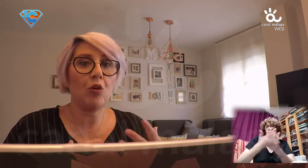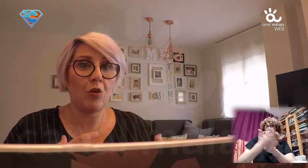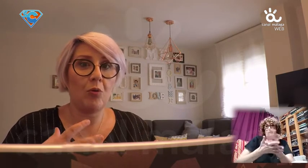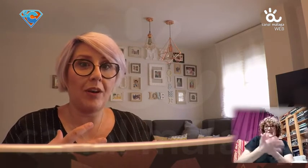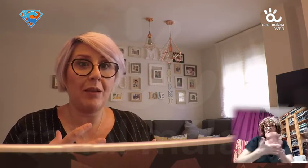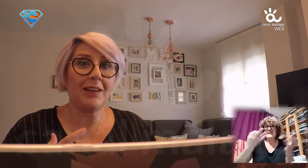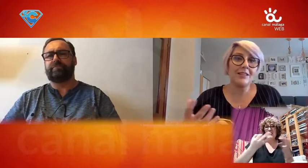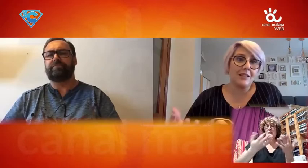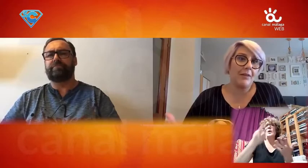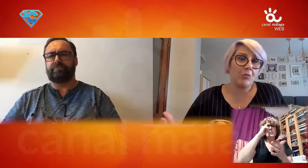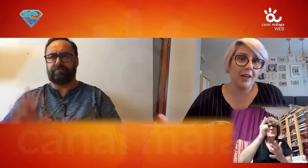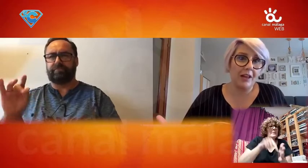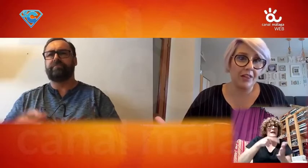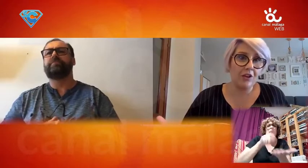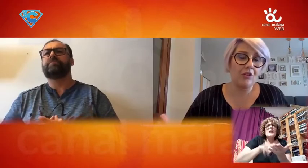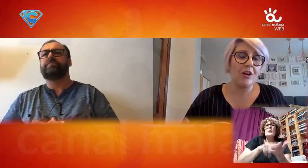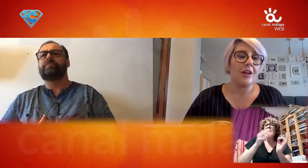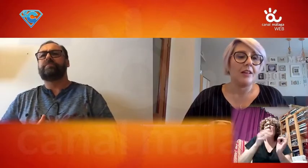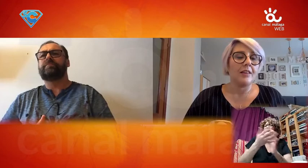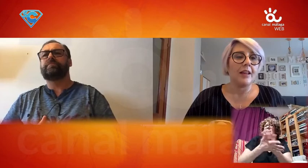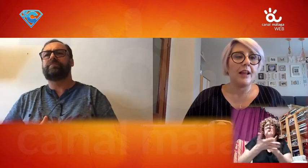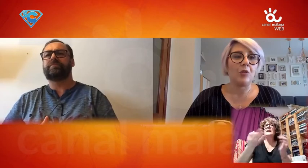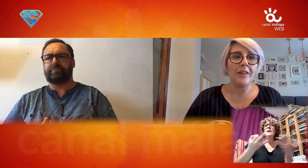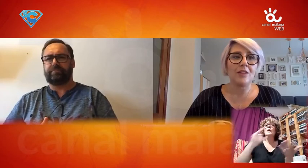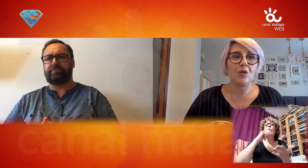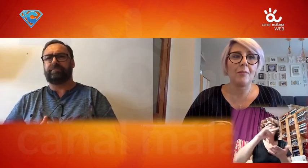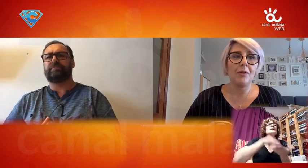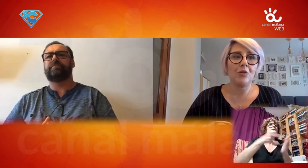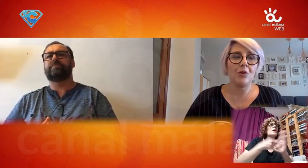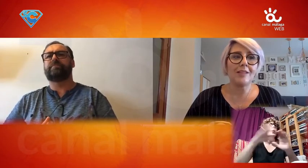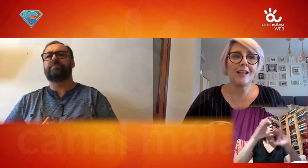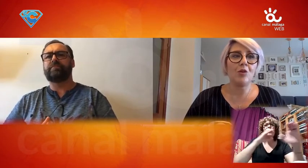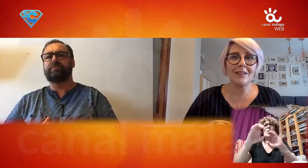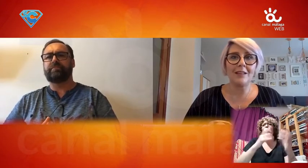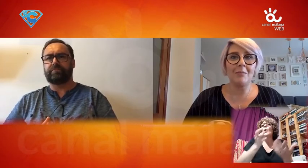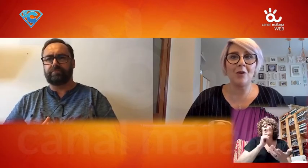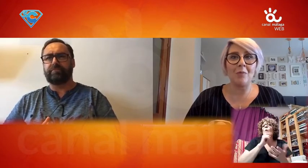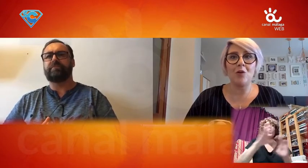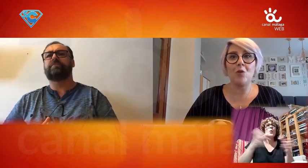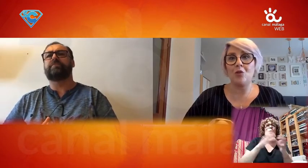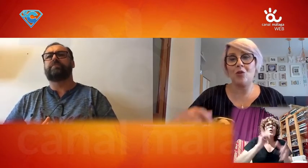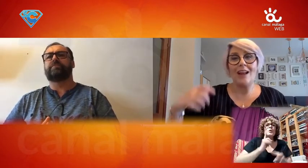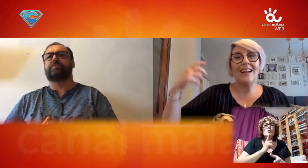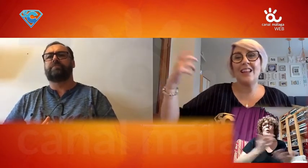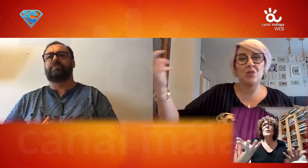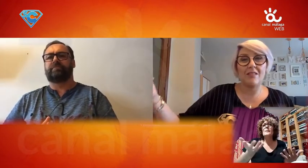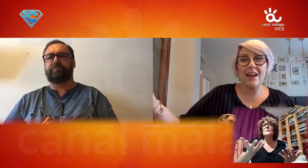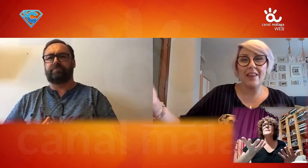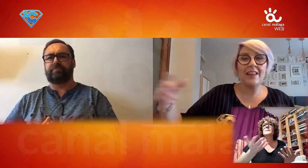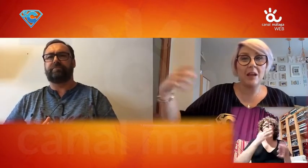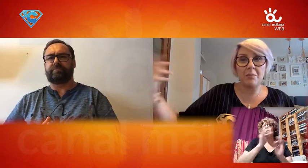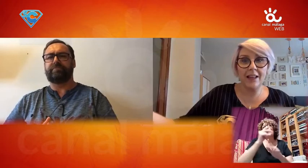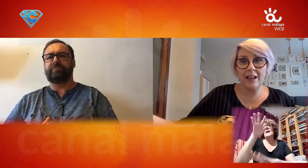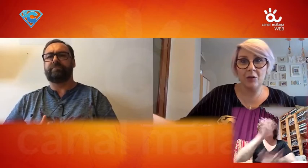tampoco cómo realmente el sistema de comunicación de la comunidad sorda, pero es algo bastante más complejo cuando la gente escucha hablar